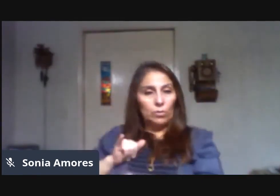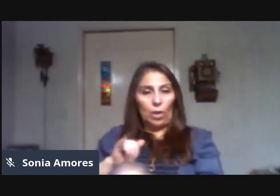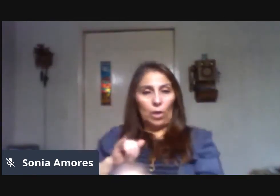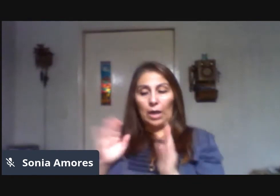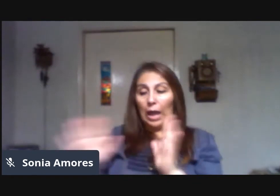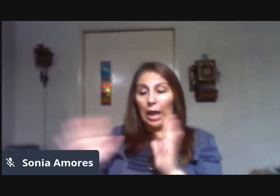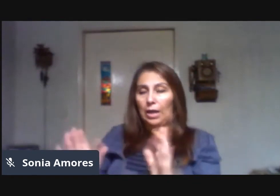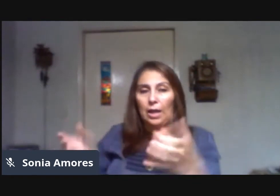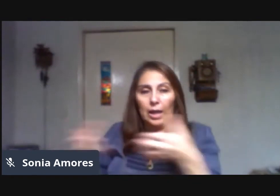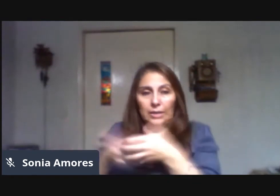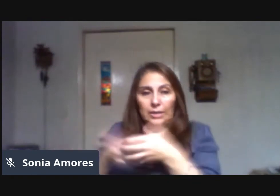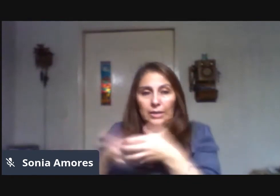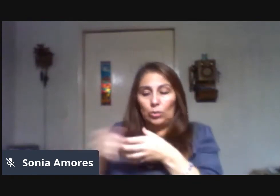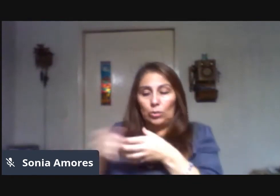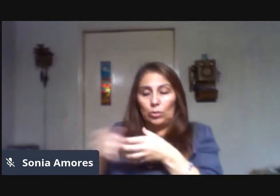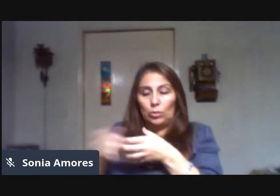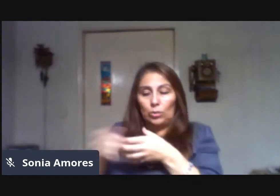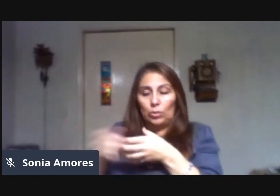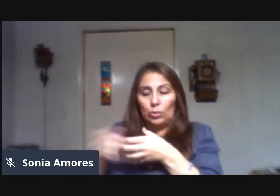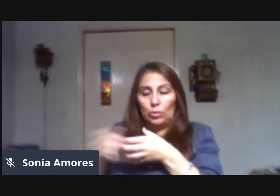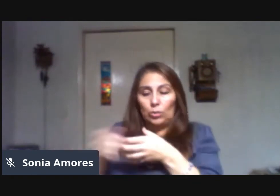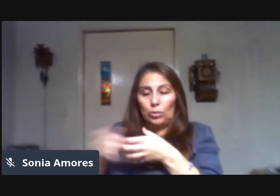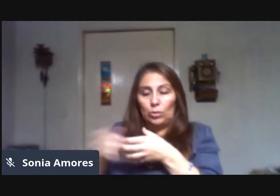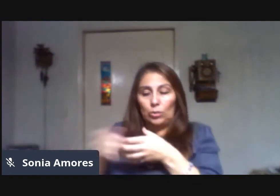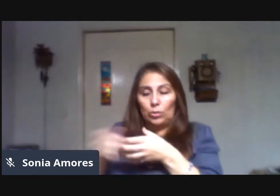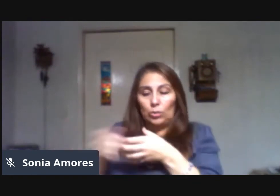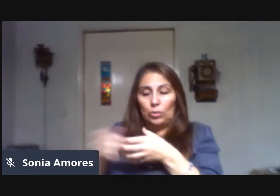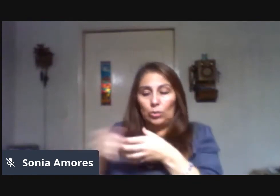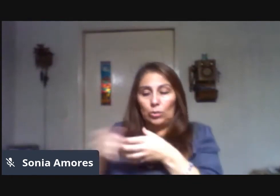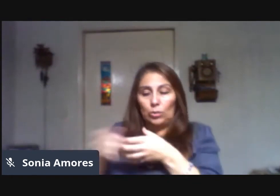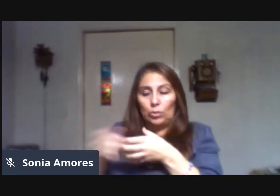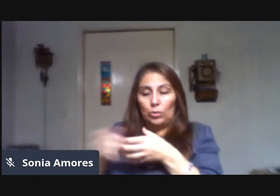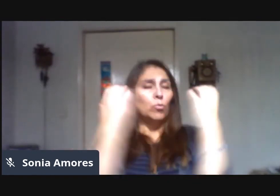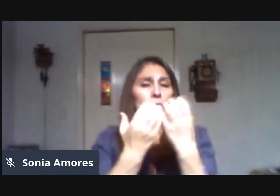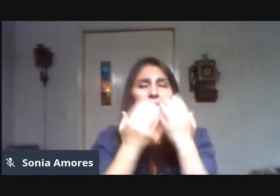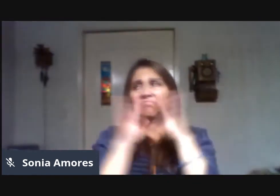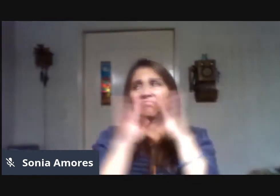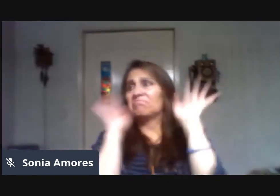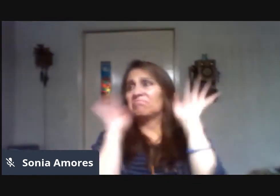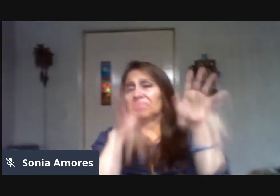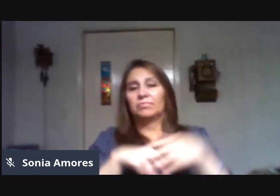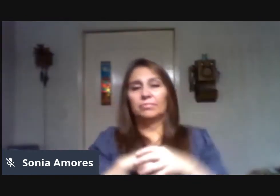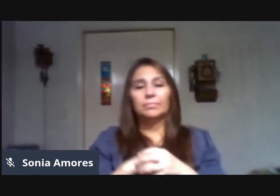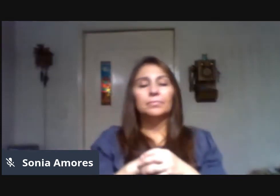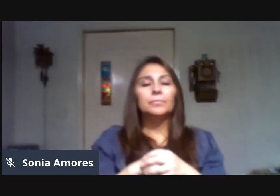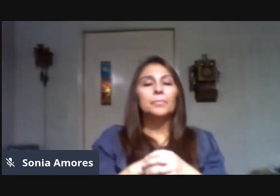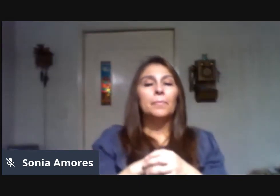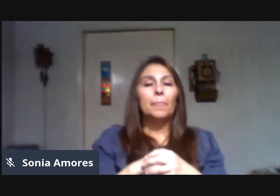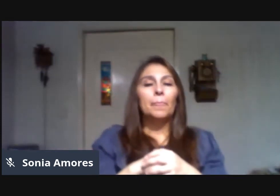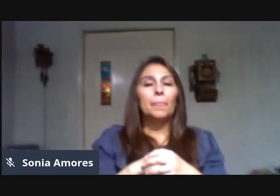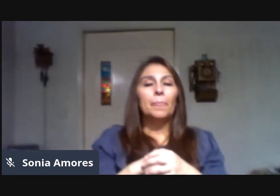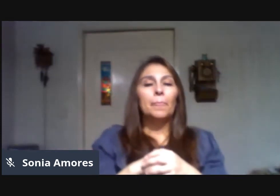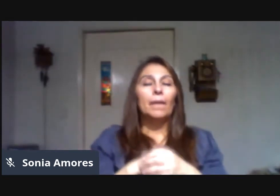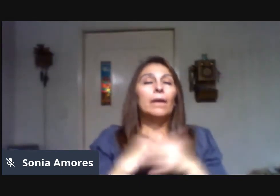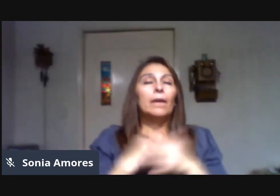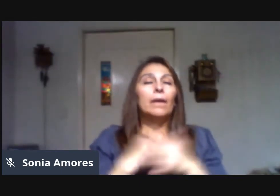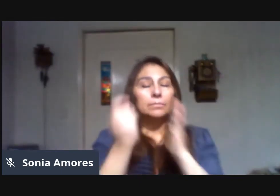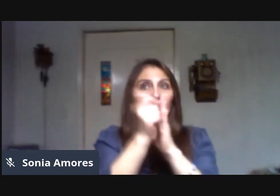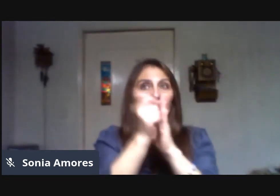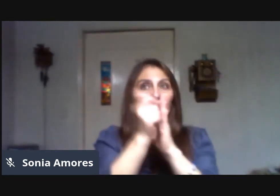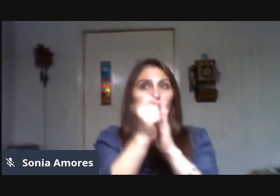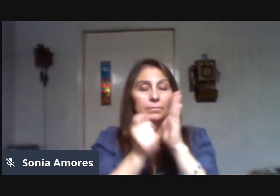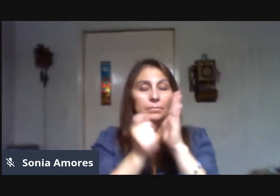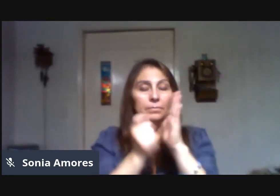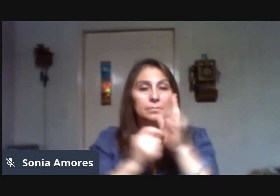por la humanidad ni por la vida en el planeta. Y entonces tenemos unos elementos que hacen parte del debate actual, y